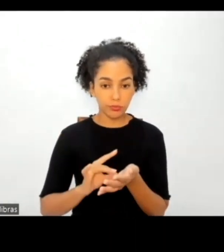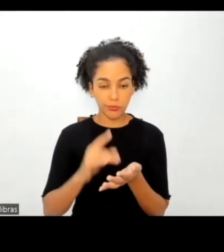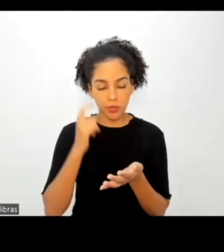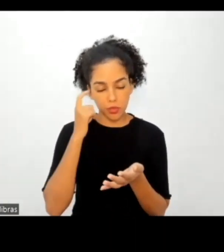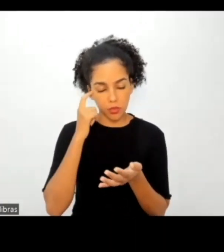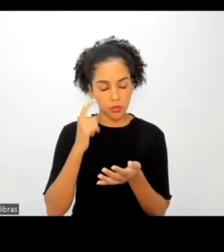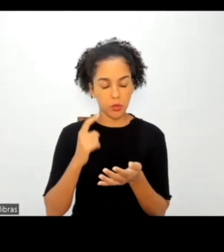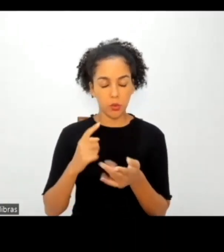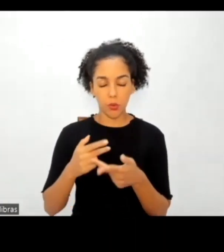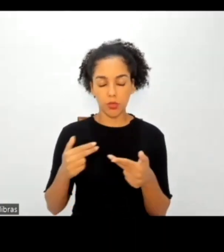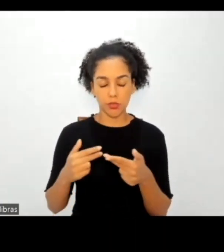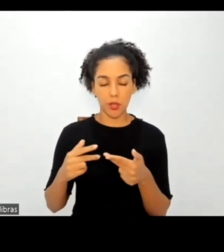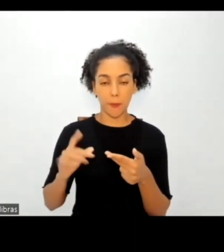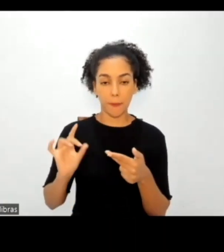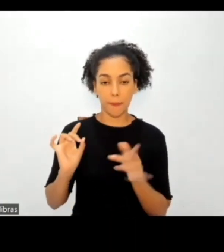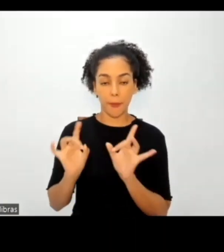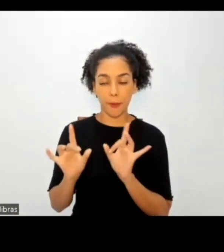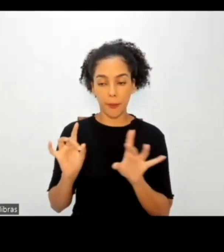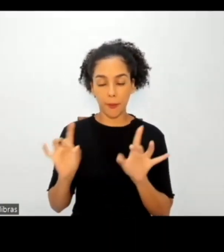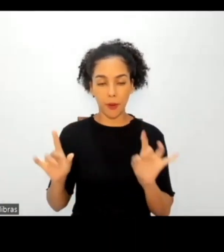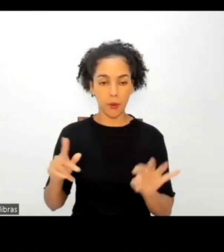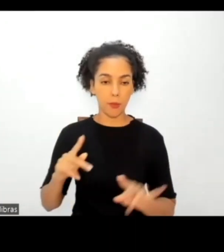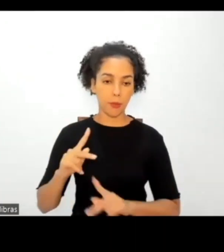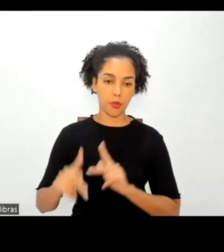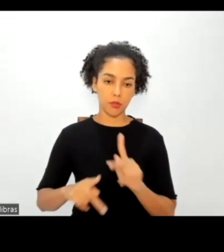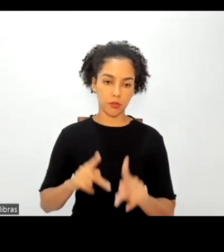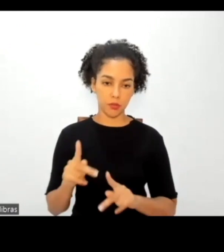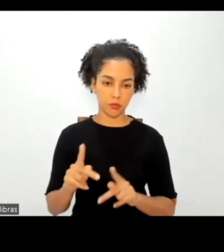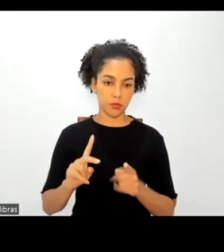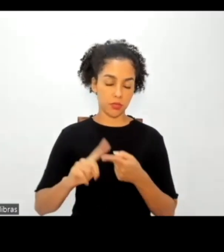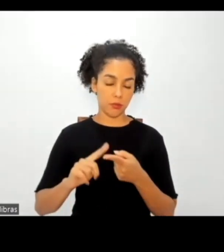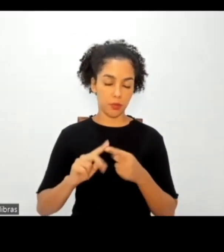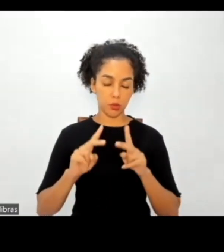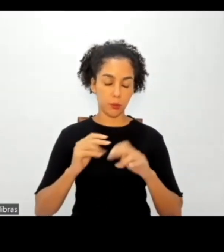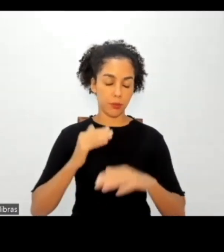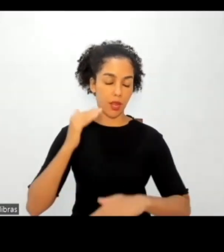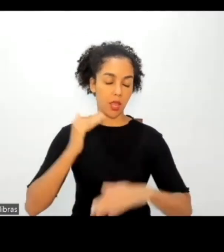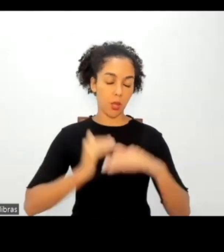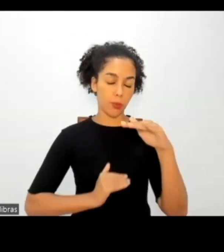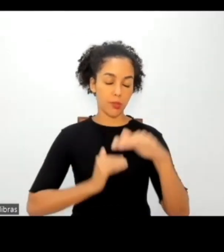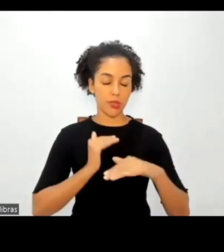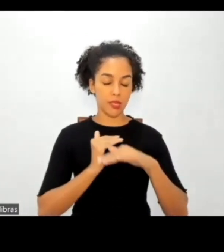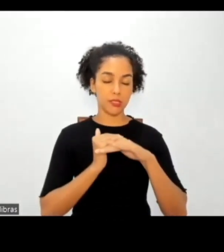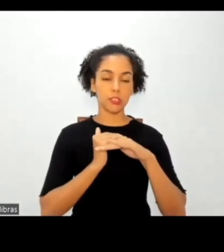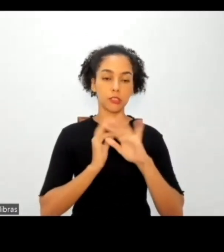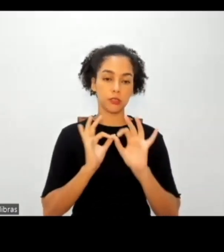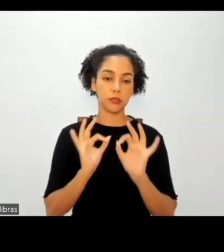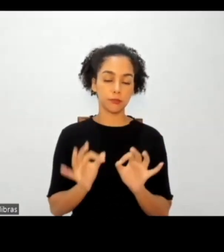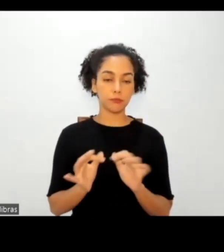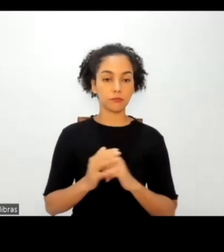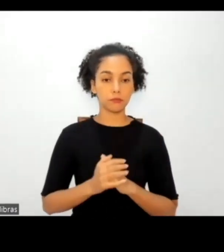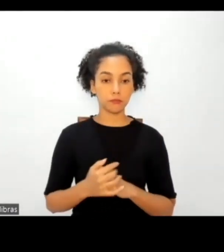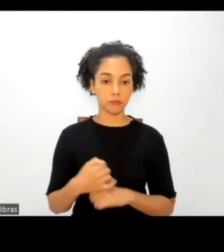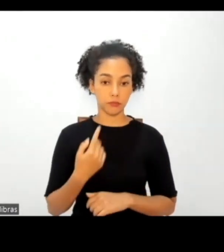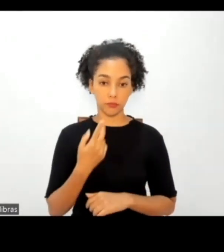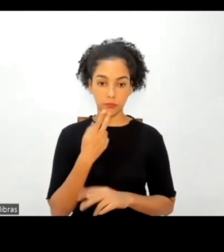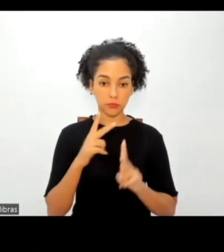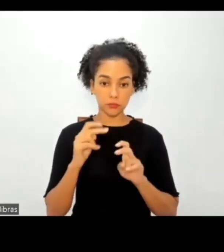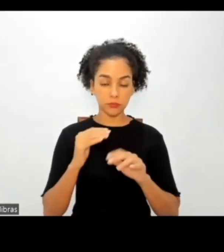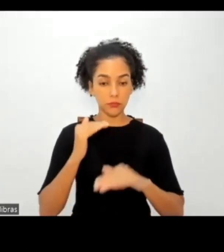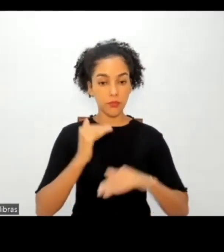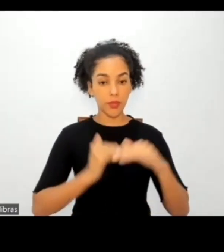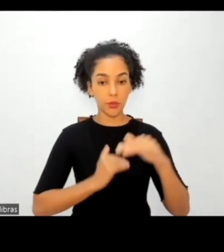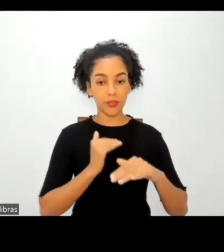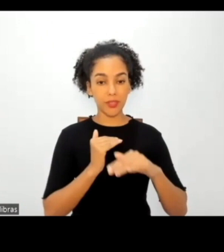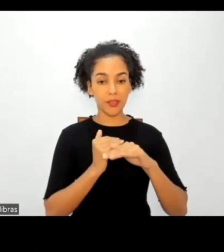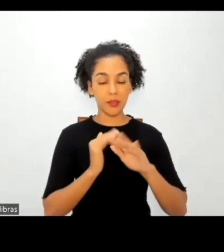essas populações, inclusive pensando no próprio princípio de equidade, né? Enfim, a gente, e aí com todas as ressalvas, né, mas a gente fala muito em equidade, mas